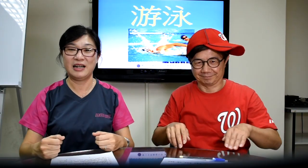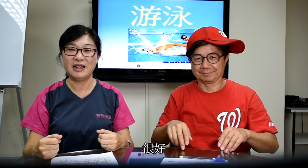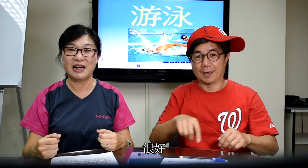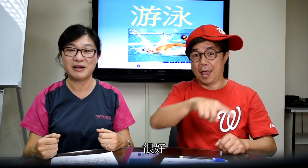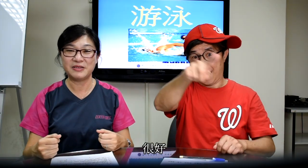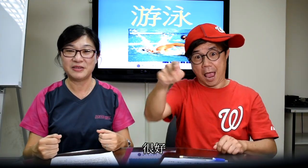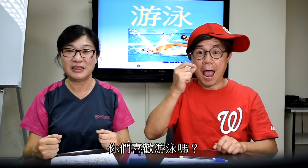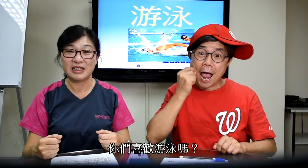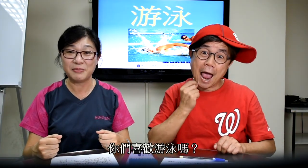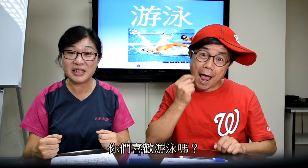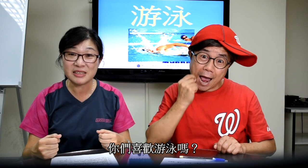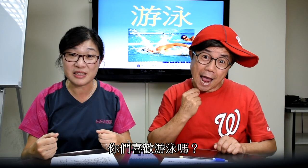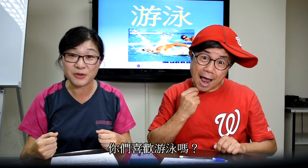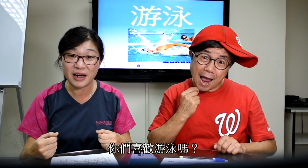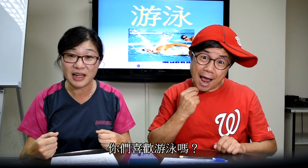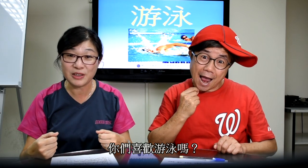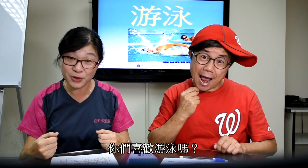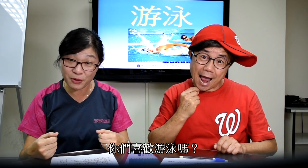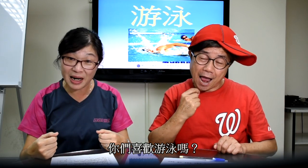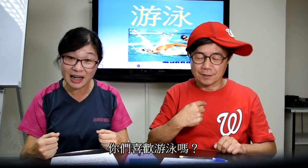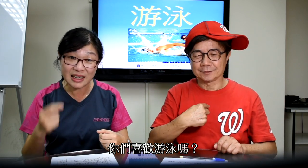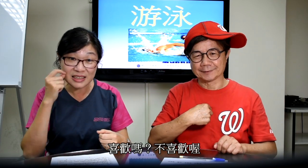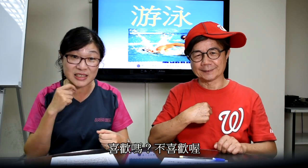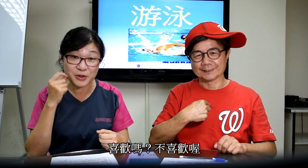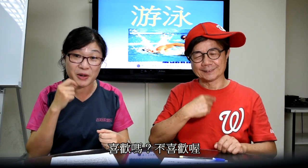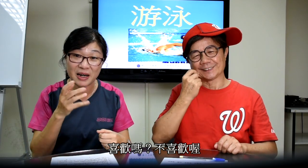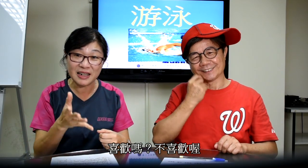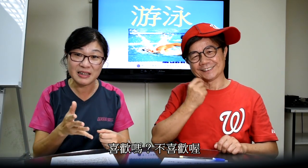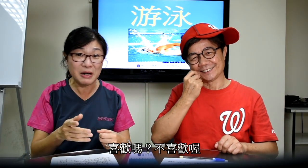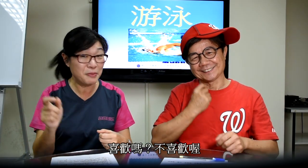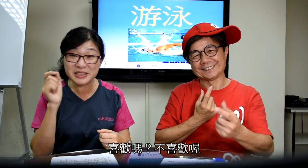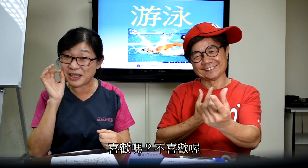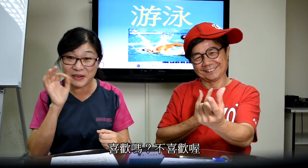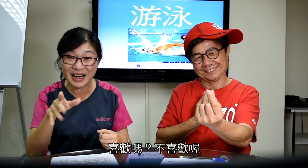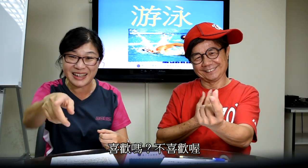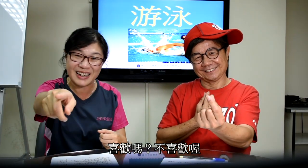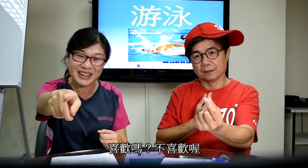很好，你们喜欢游泳吗？喜欢吗？不喜欢哦，